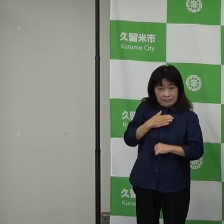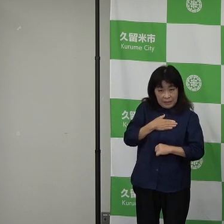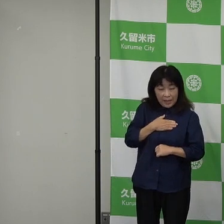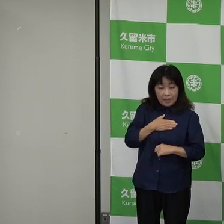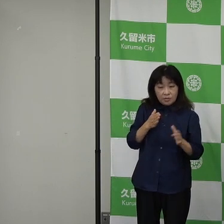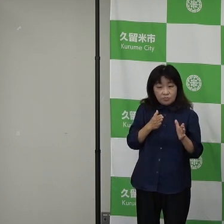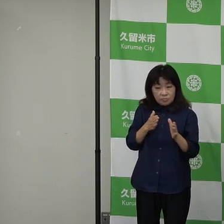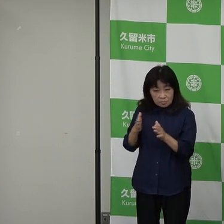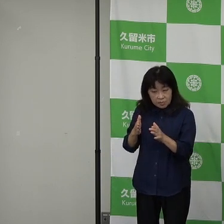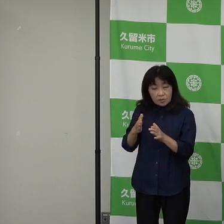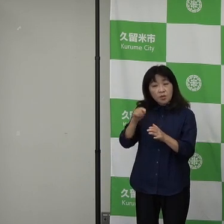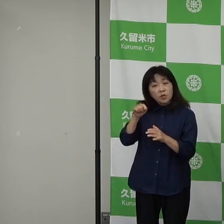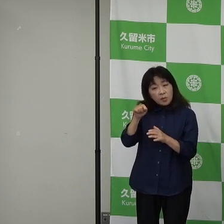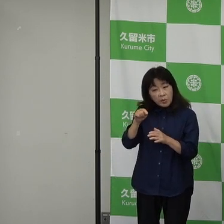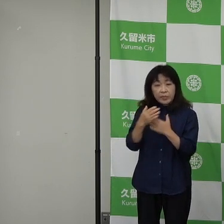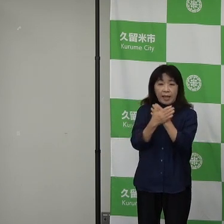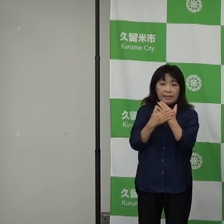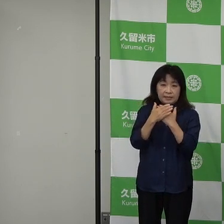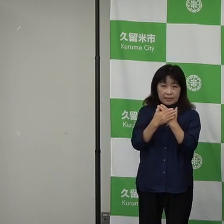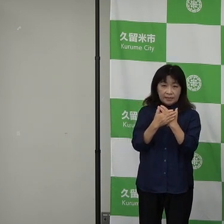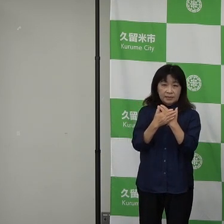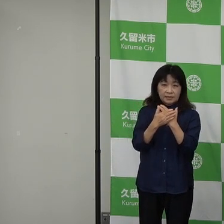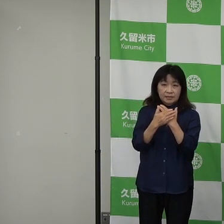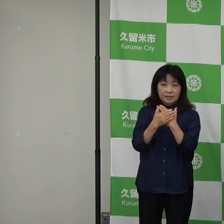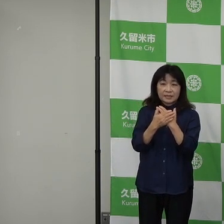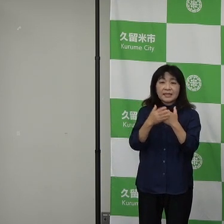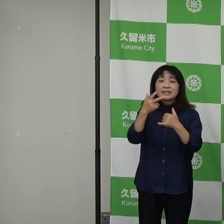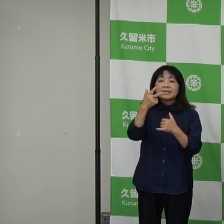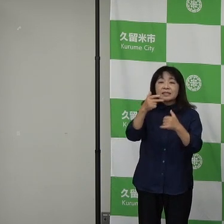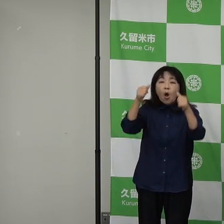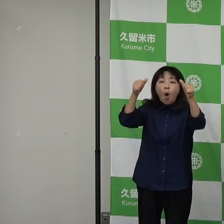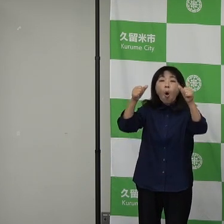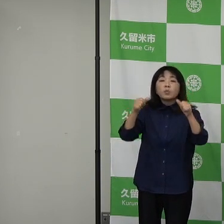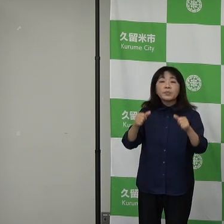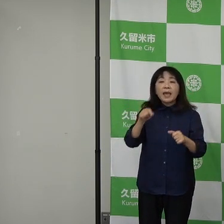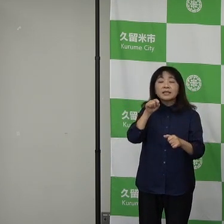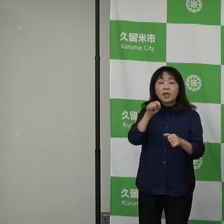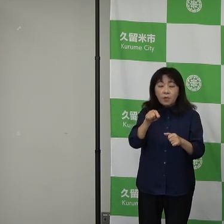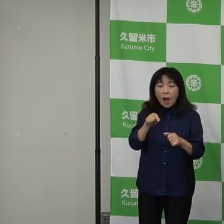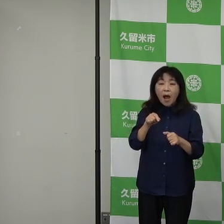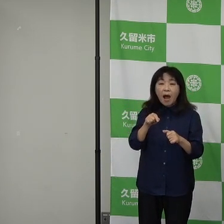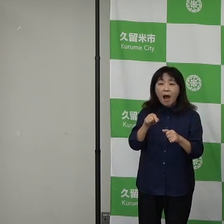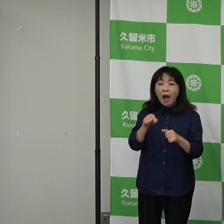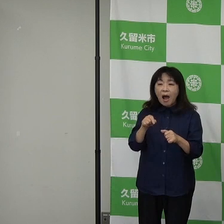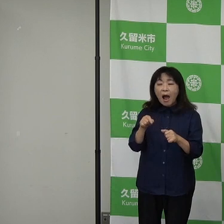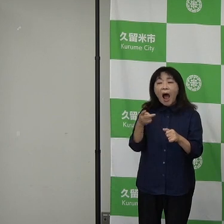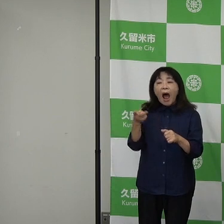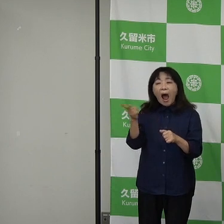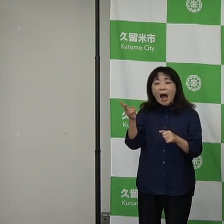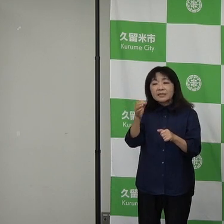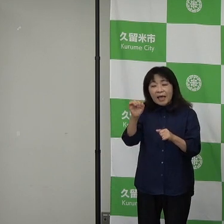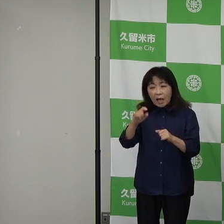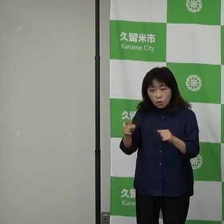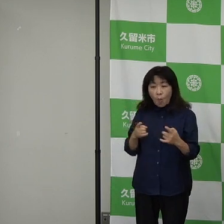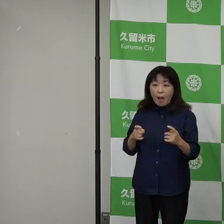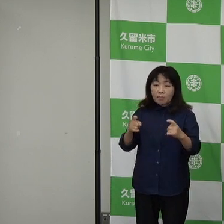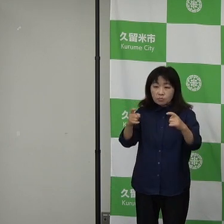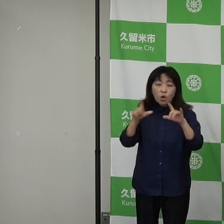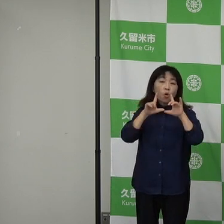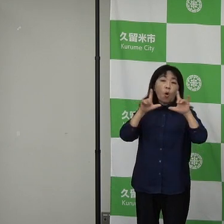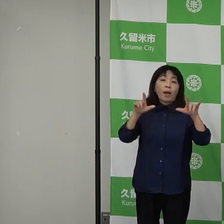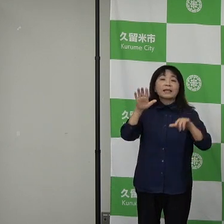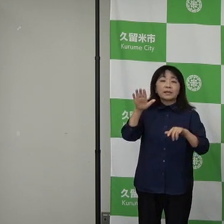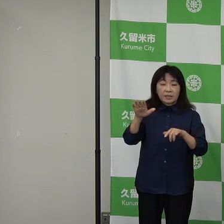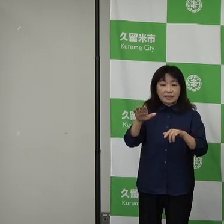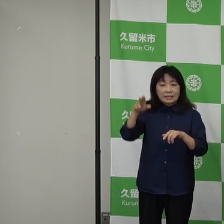備えることも非常に重要であります。市のホームページではハザードマップを公開をいたしております。危険な